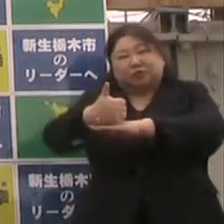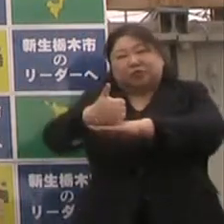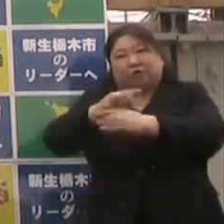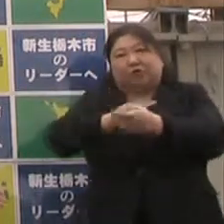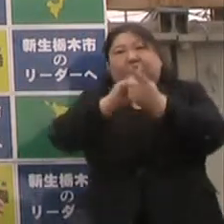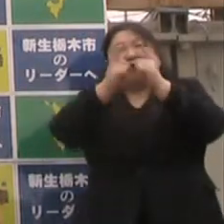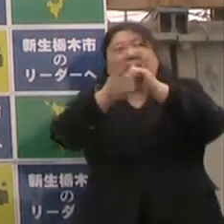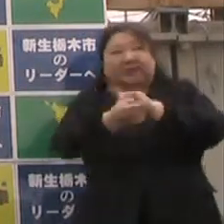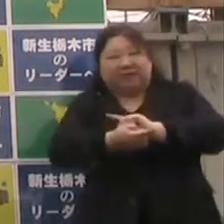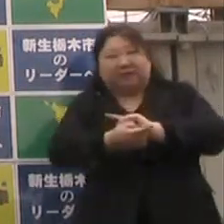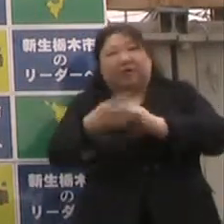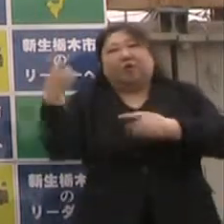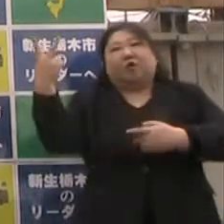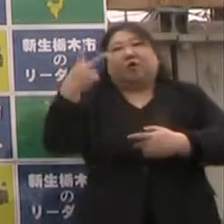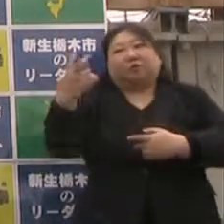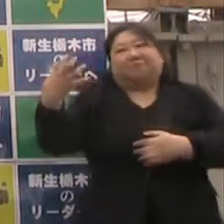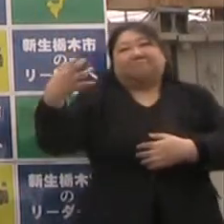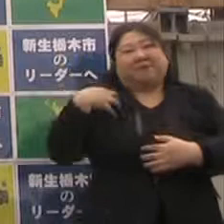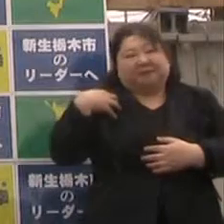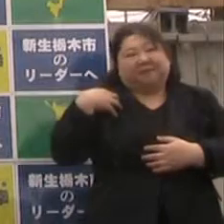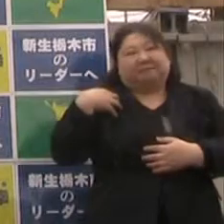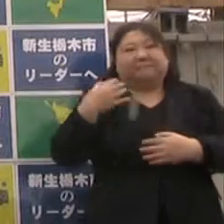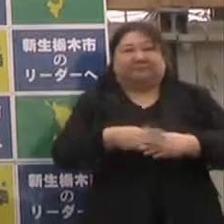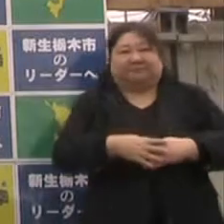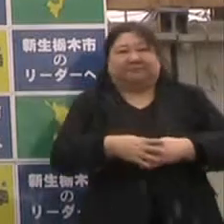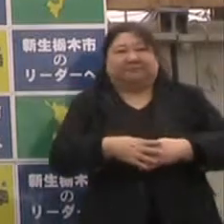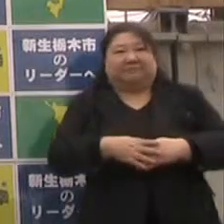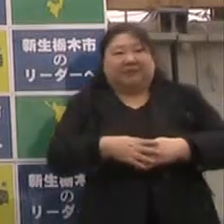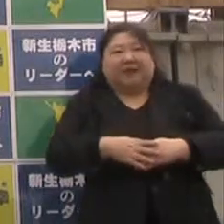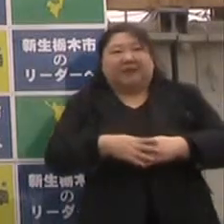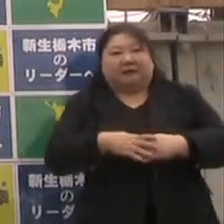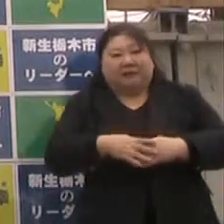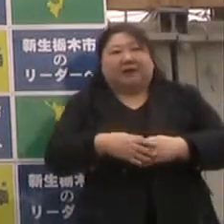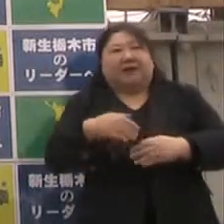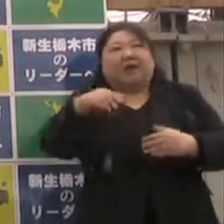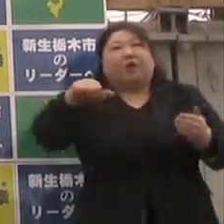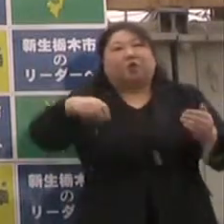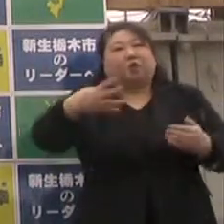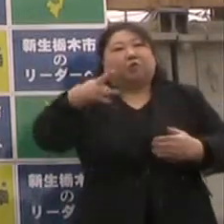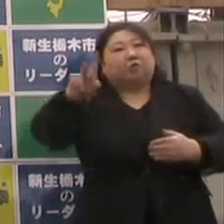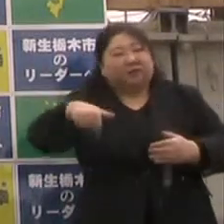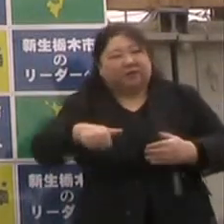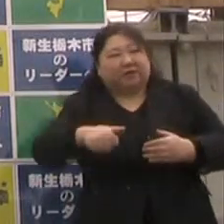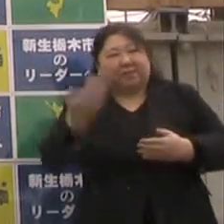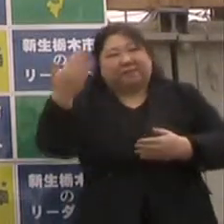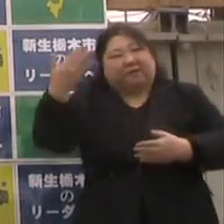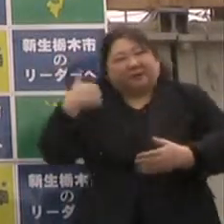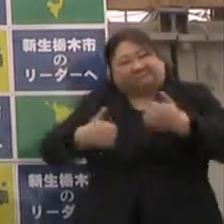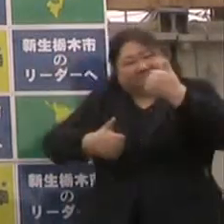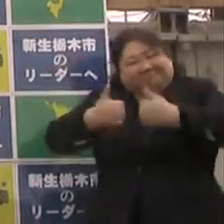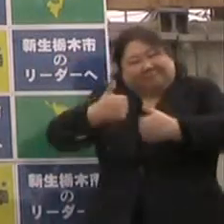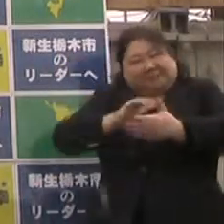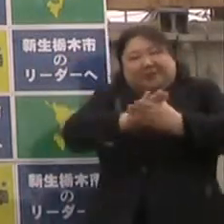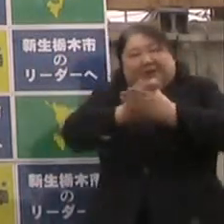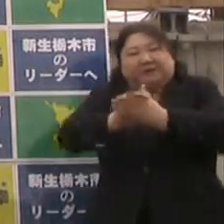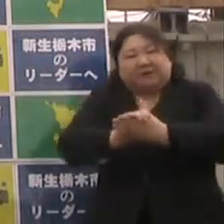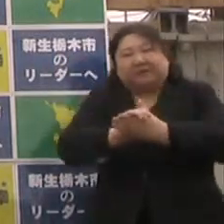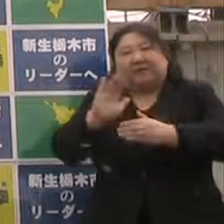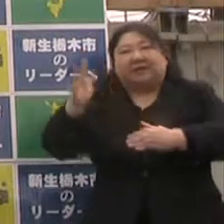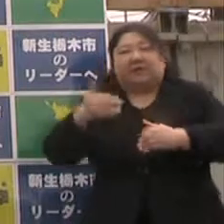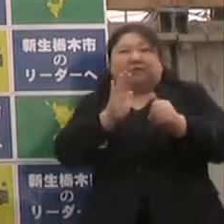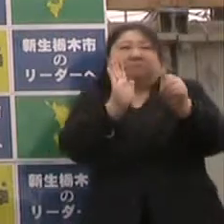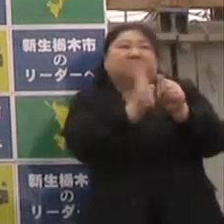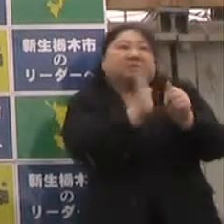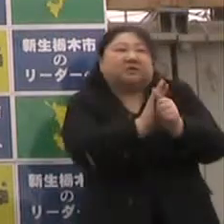議と小寺県議がつかれた。そして今小寺県議はかつて戦った仲間、しかしそれを支えていこう、そ